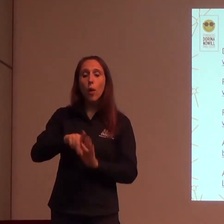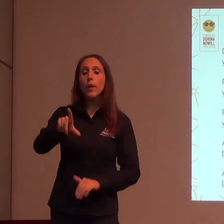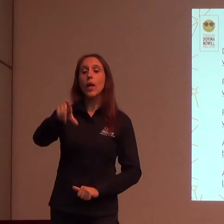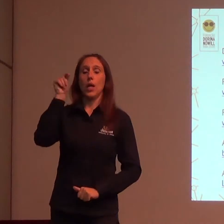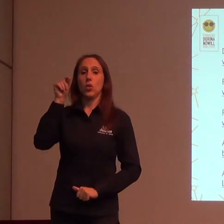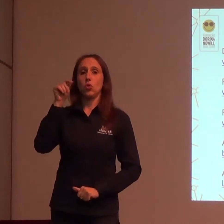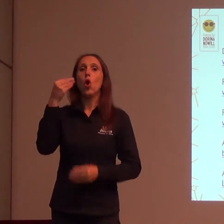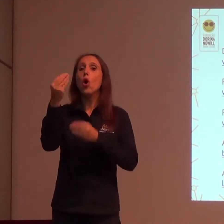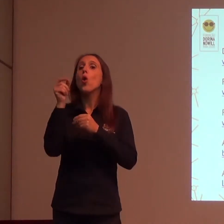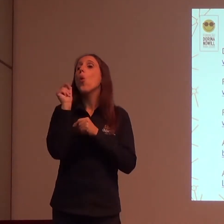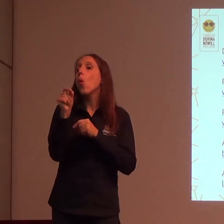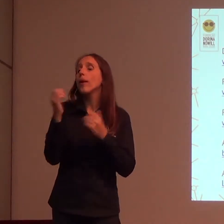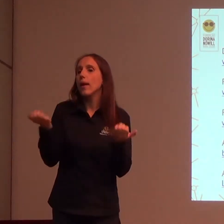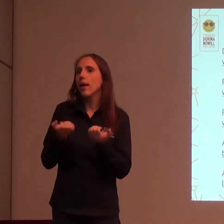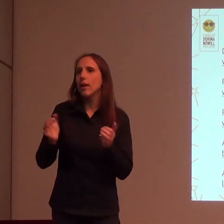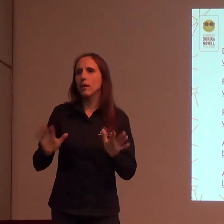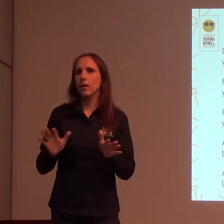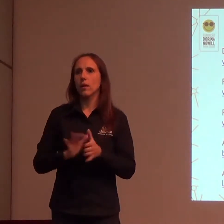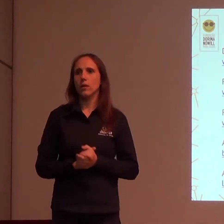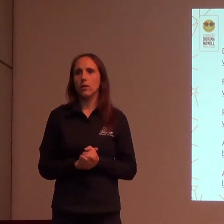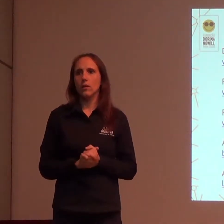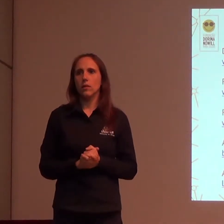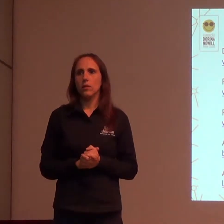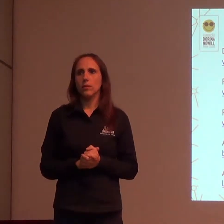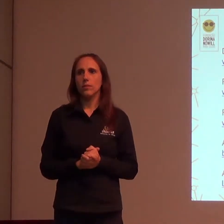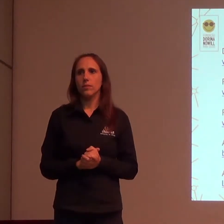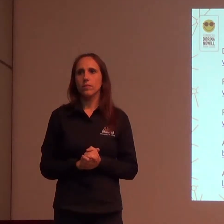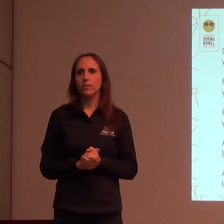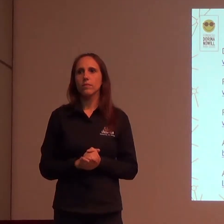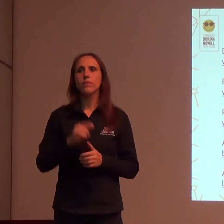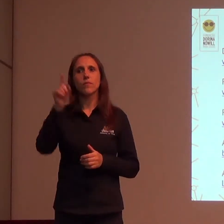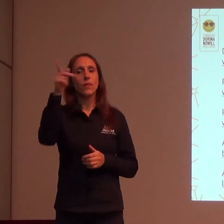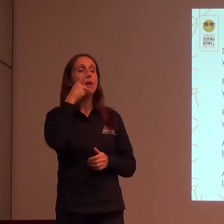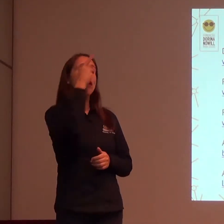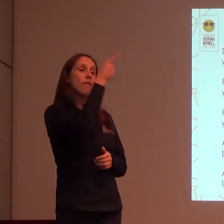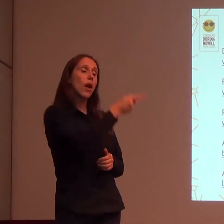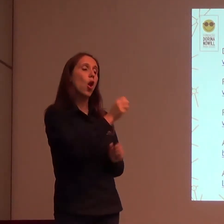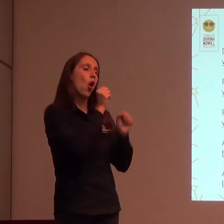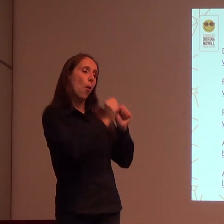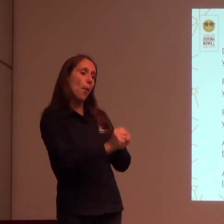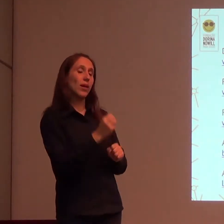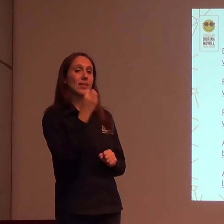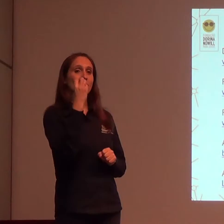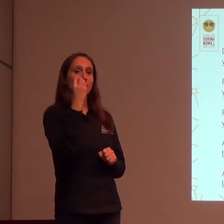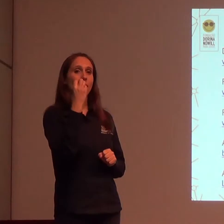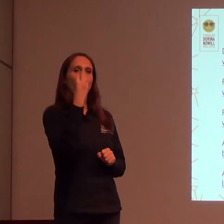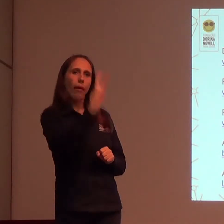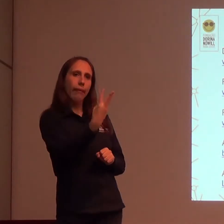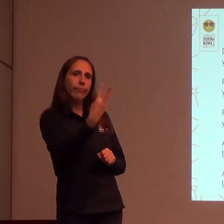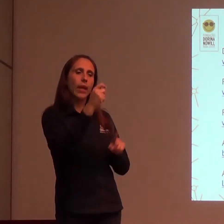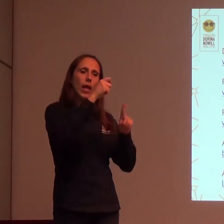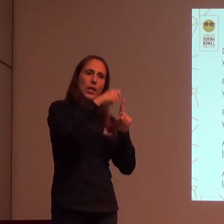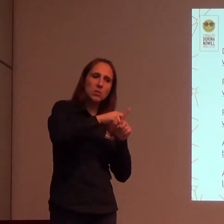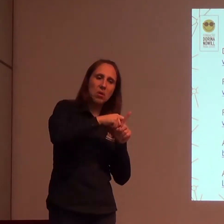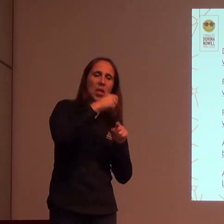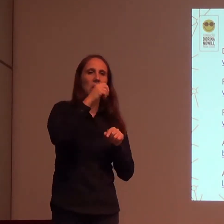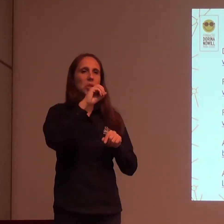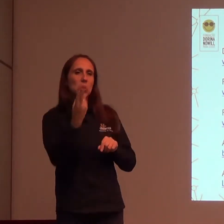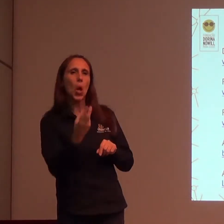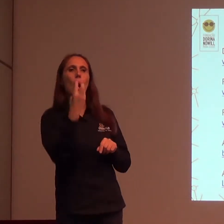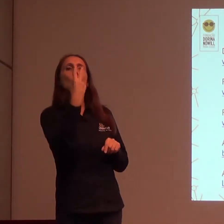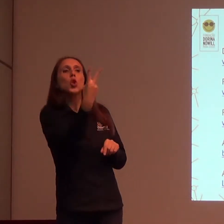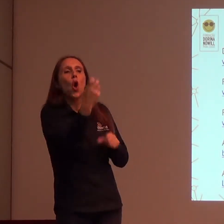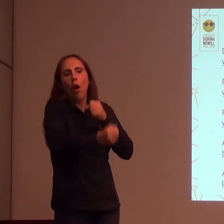detalhe, pode ser com 3 meses ou pode ser com 2 anos. Exato. Não, e tem muito... Não